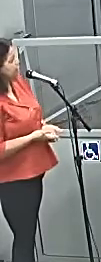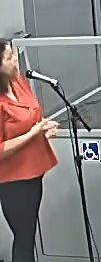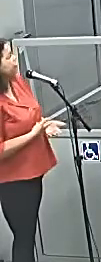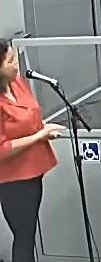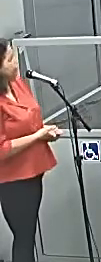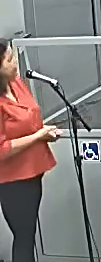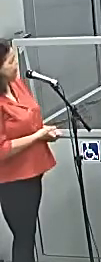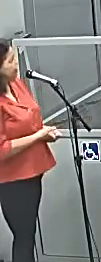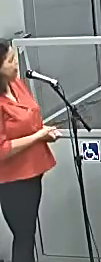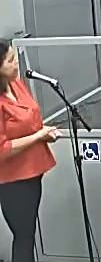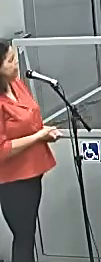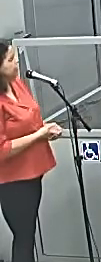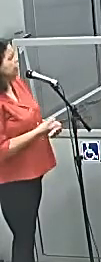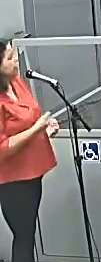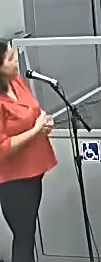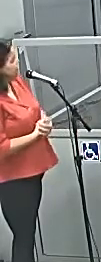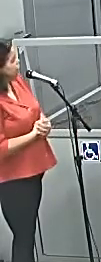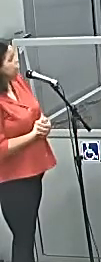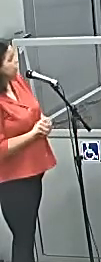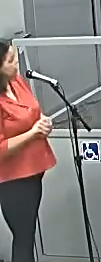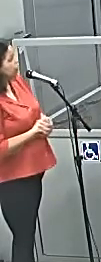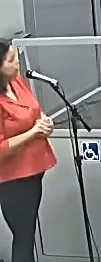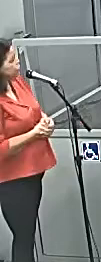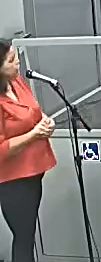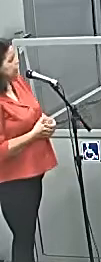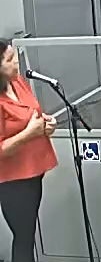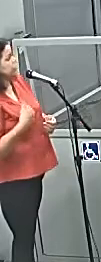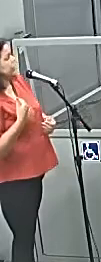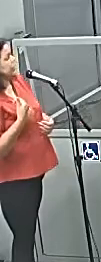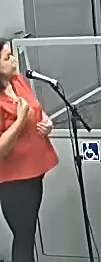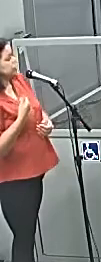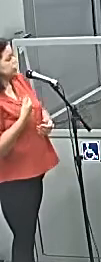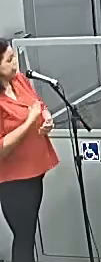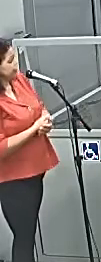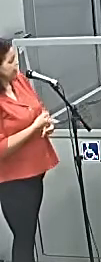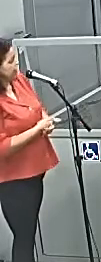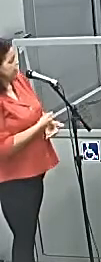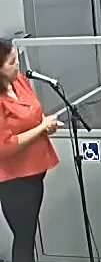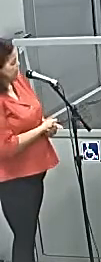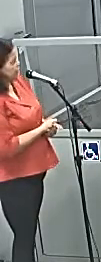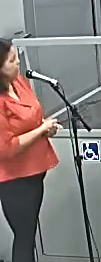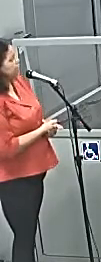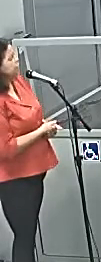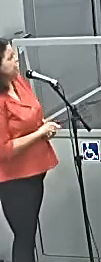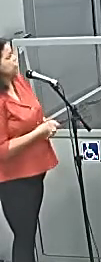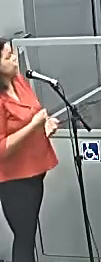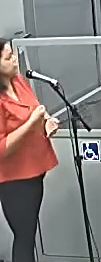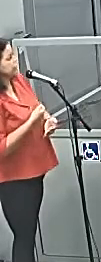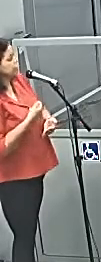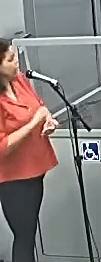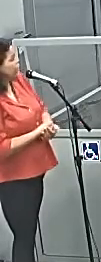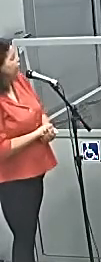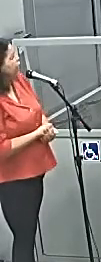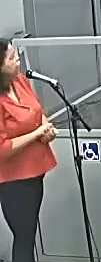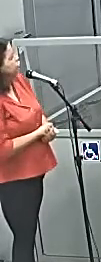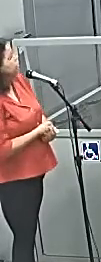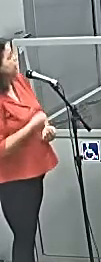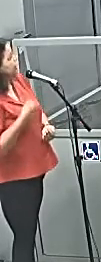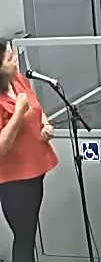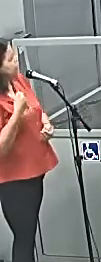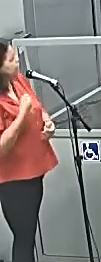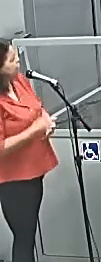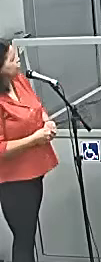acontecem da forma que tem que acontecer e isso nos deixa muito triste então a gente fica feliz dessa iniciativa que isso realmente